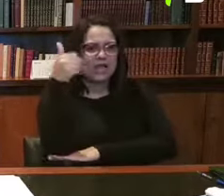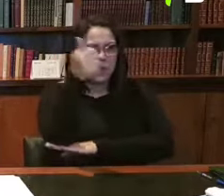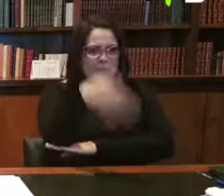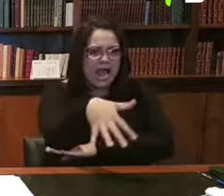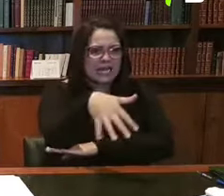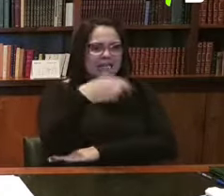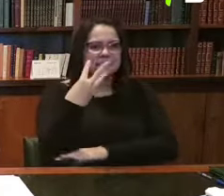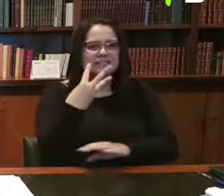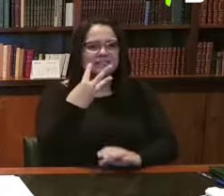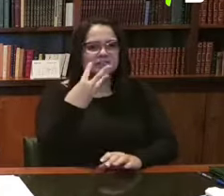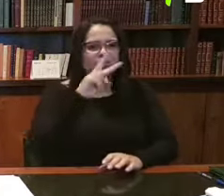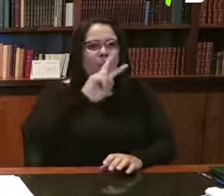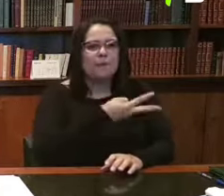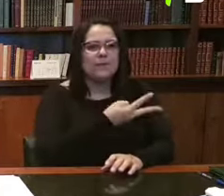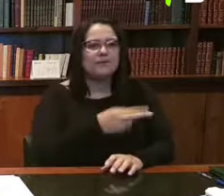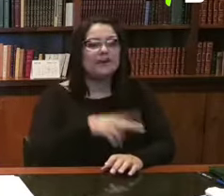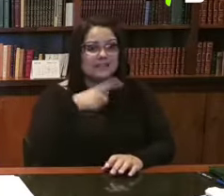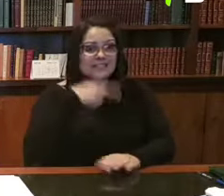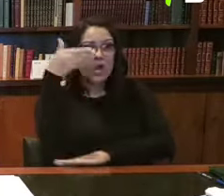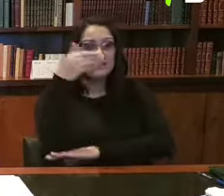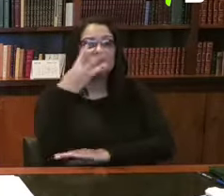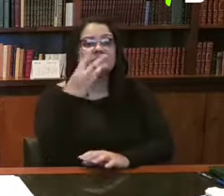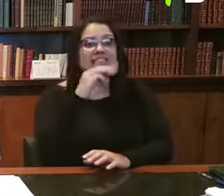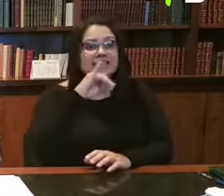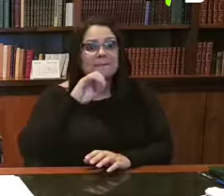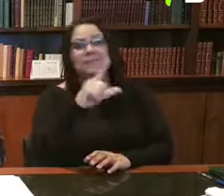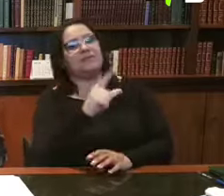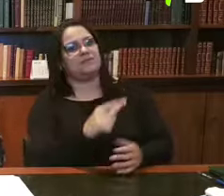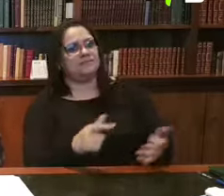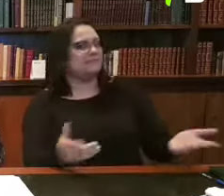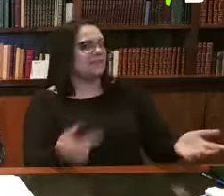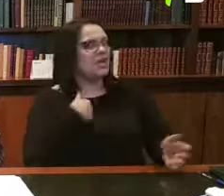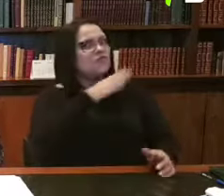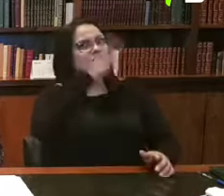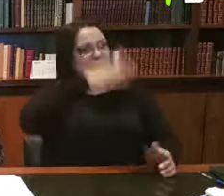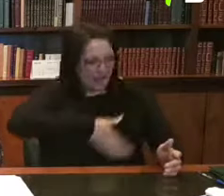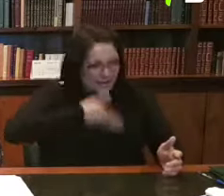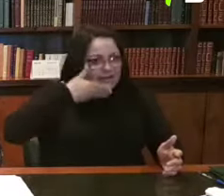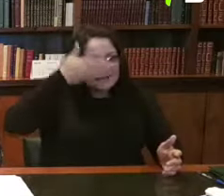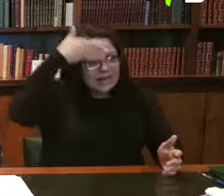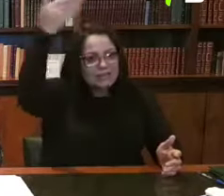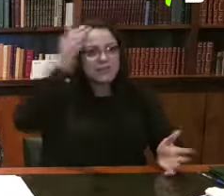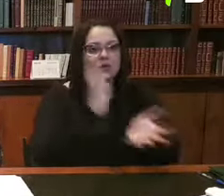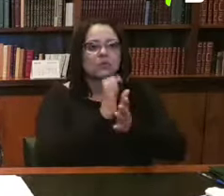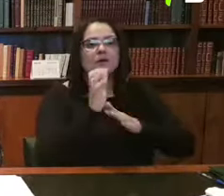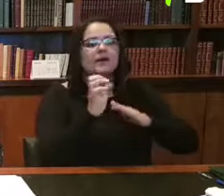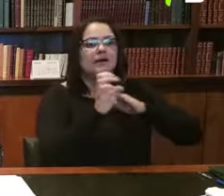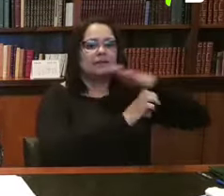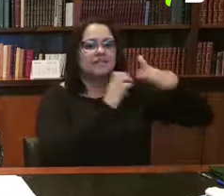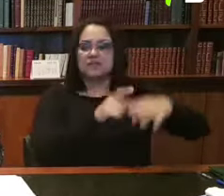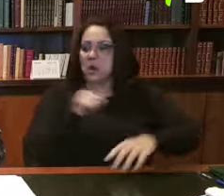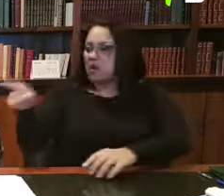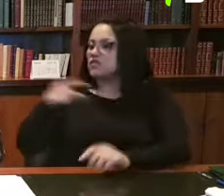barato kelly tem dois milhões de alho tem até 30 vezes vai hoje porque eu tava aí você não me engano arábia saudita né a empresa falou que eu fiquei